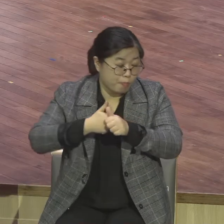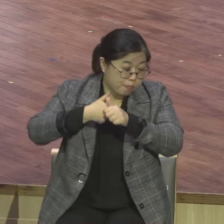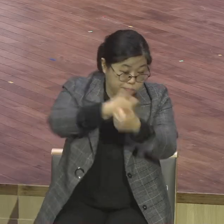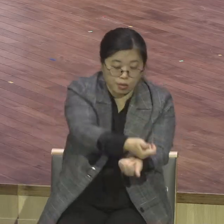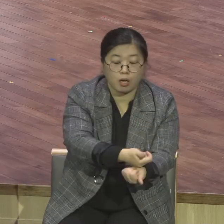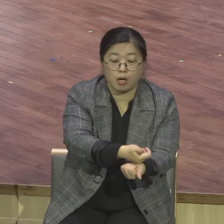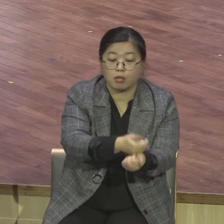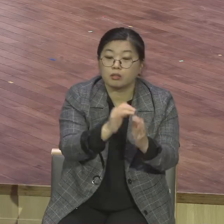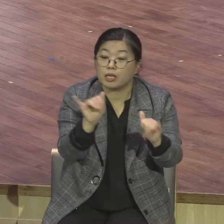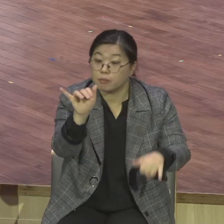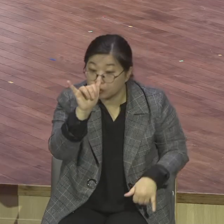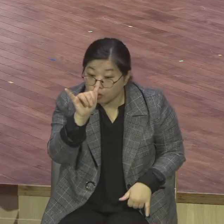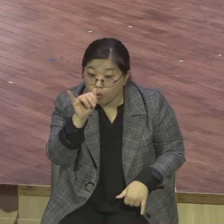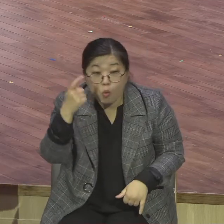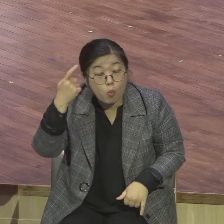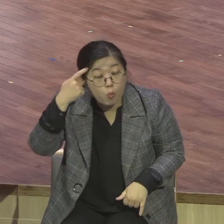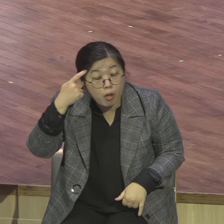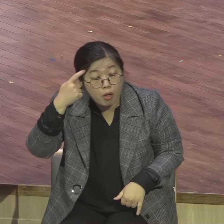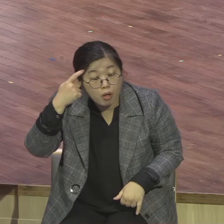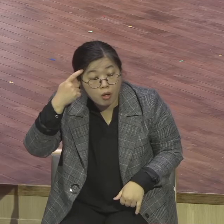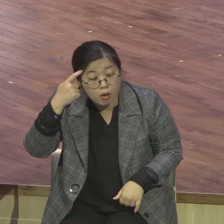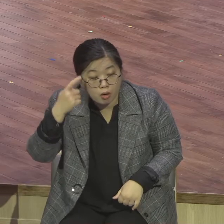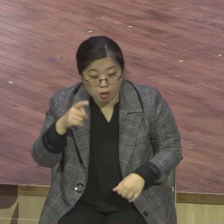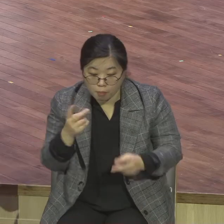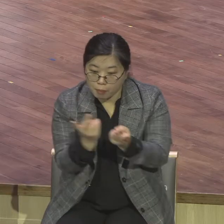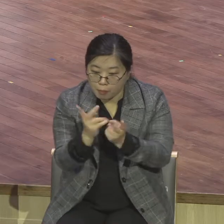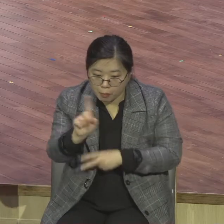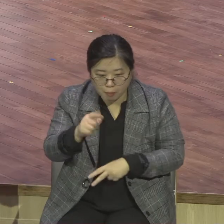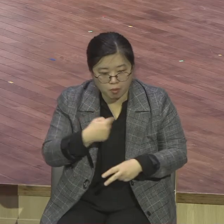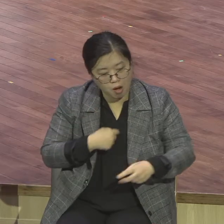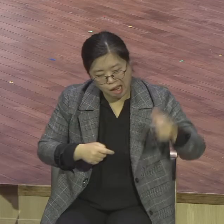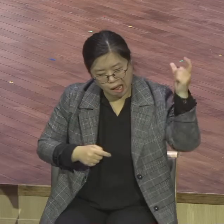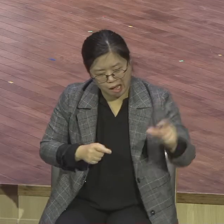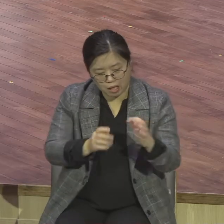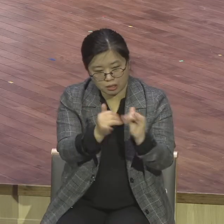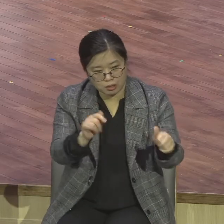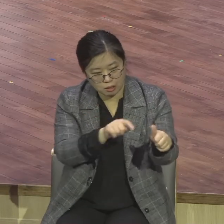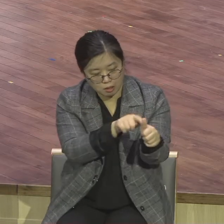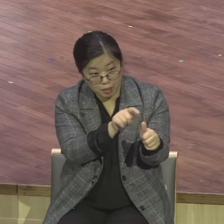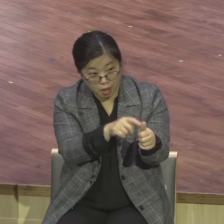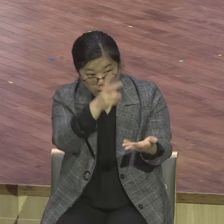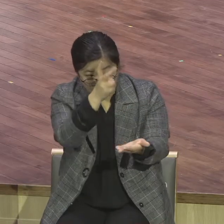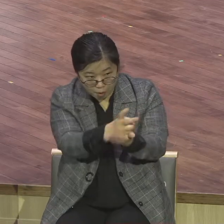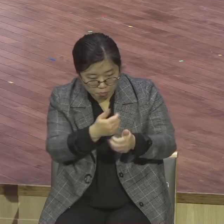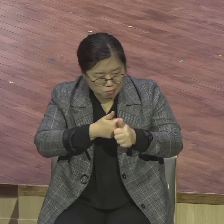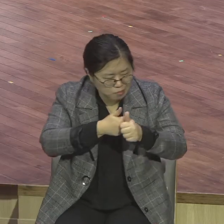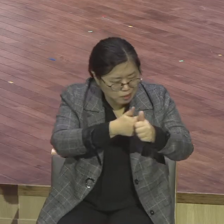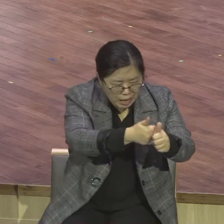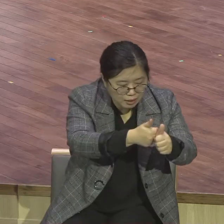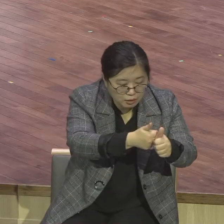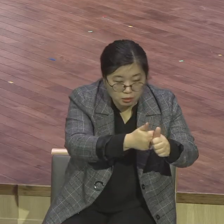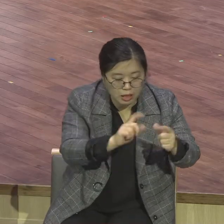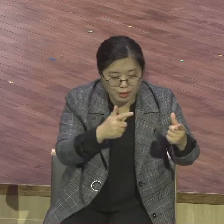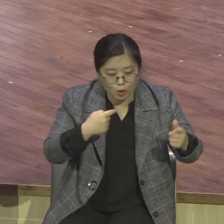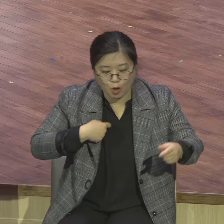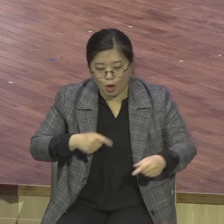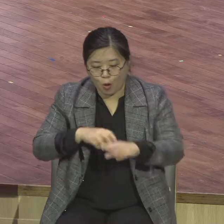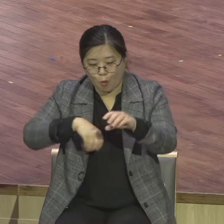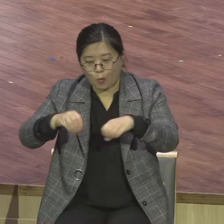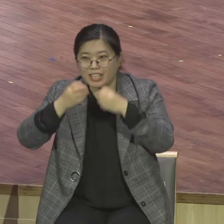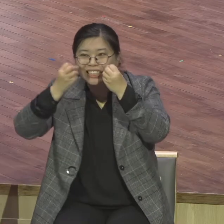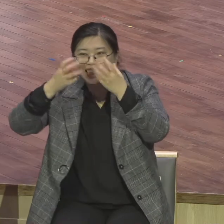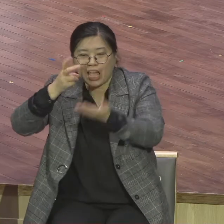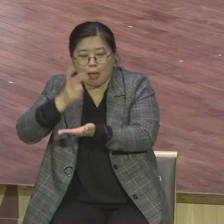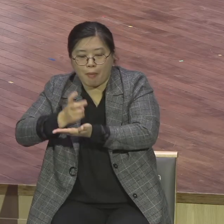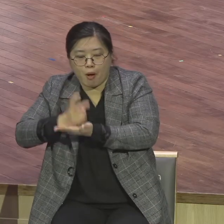오히려 게임의 규칙을 새로 만든다. 틀을 깨는 상상력으로 승리를 꾸면서, 승리를 꿈꾸며